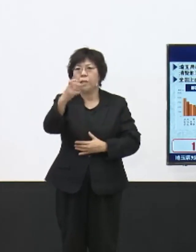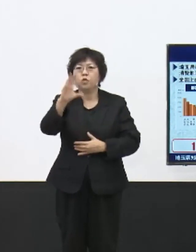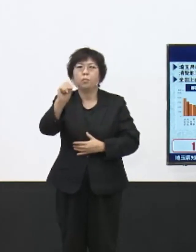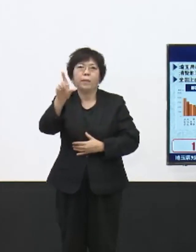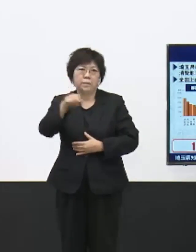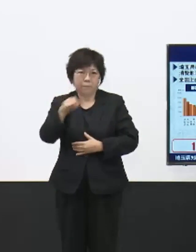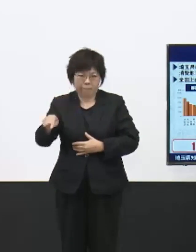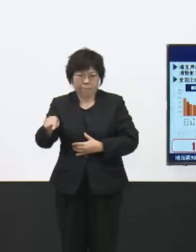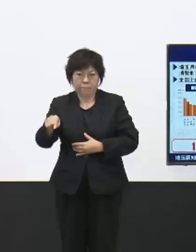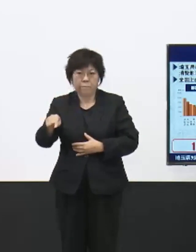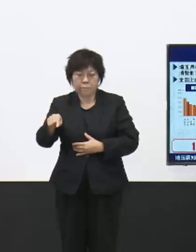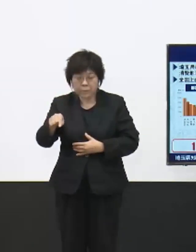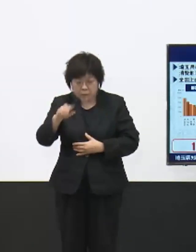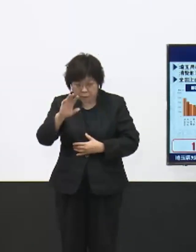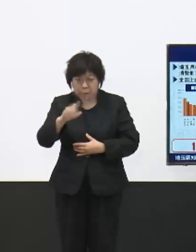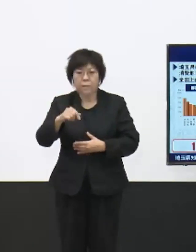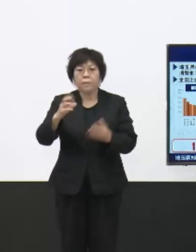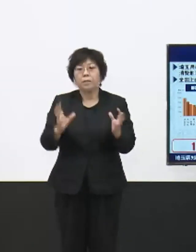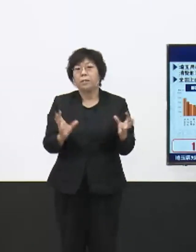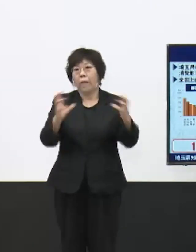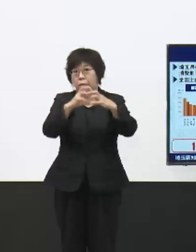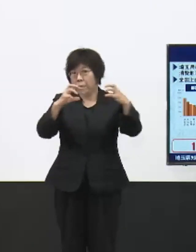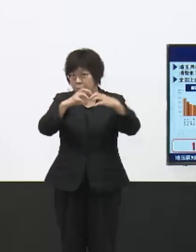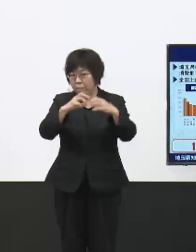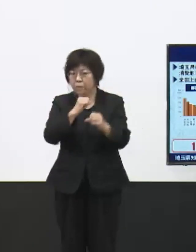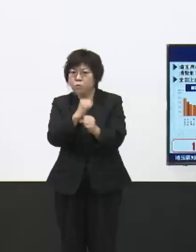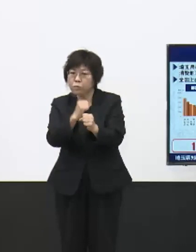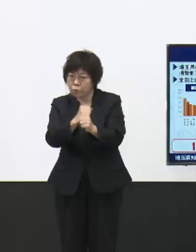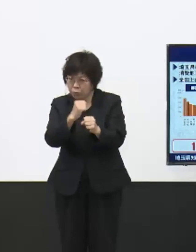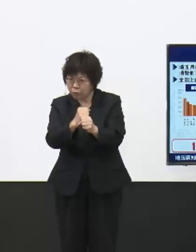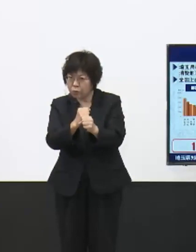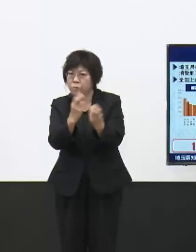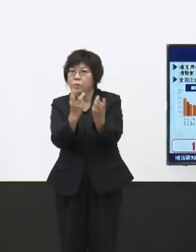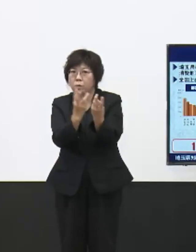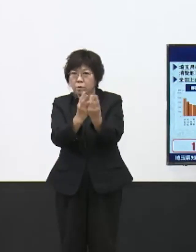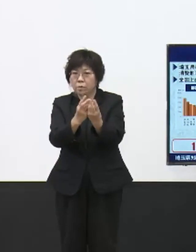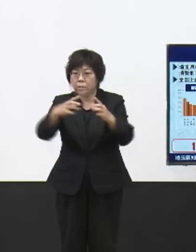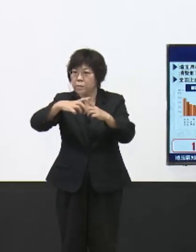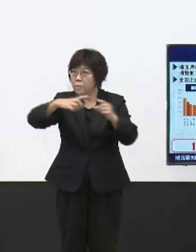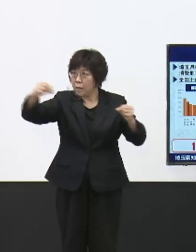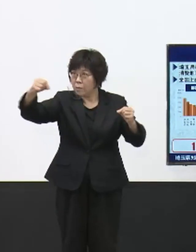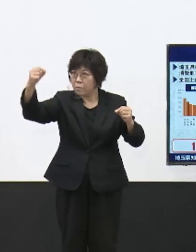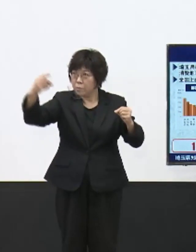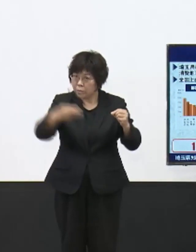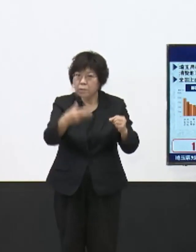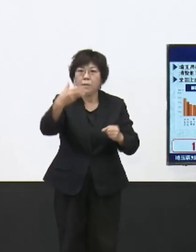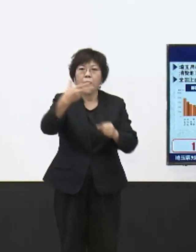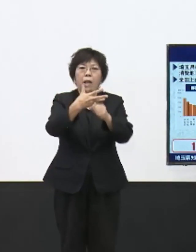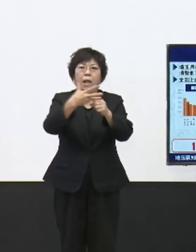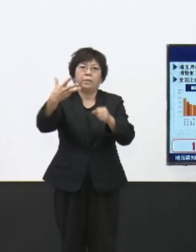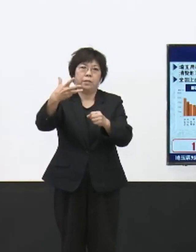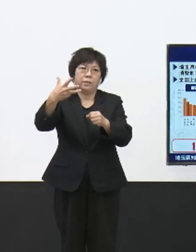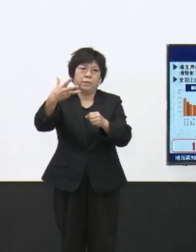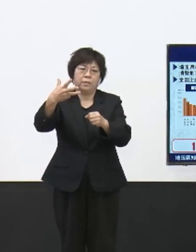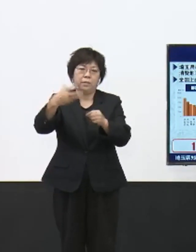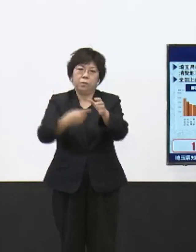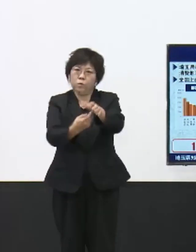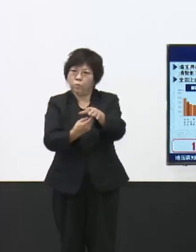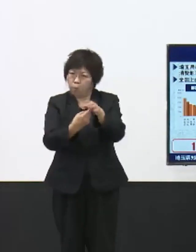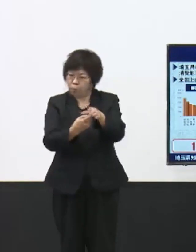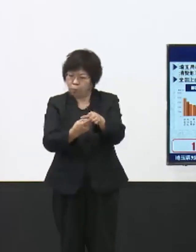野菜の産出額が全国8位の農業県でもあります。このように野菜をはじ